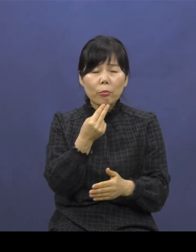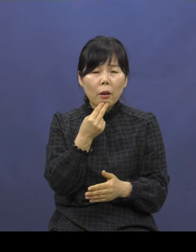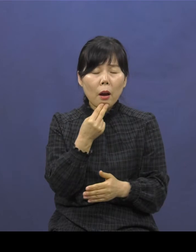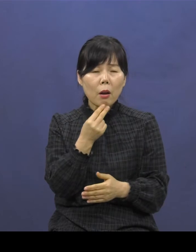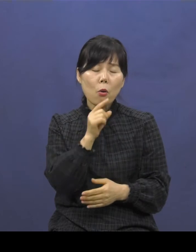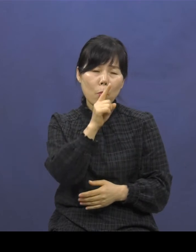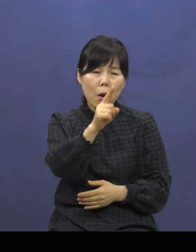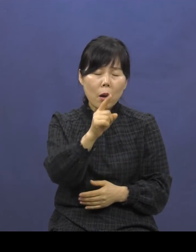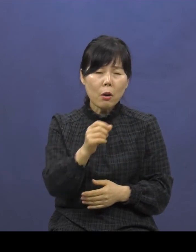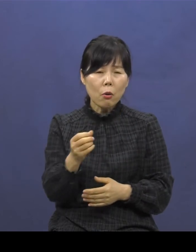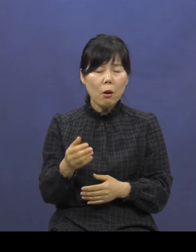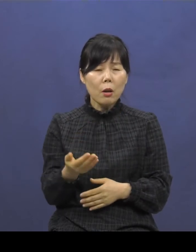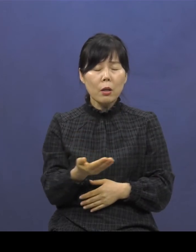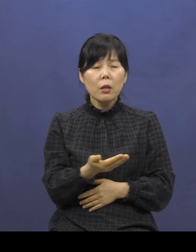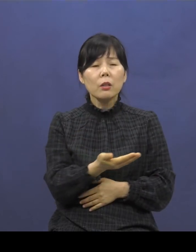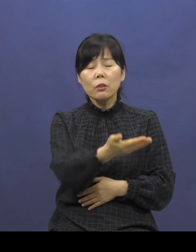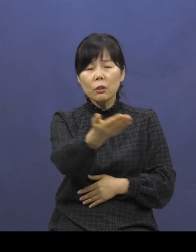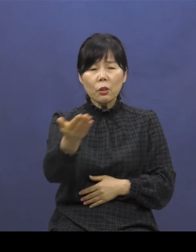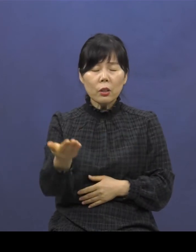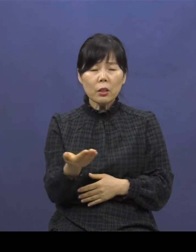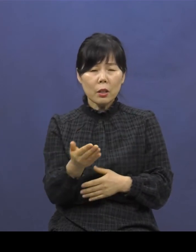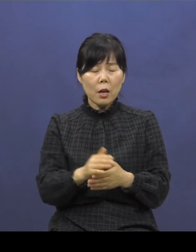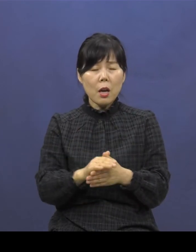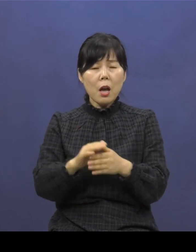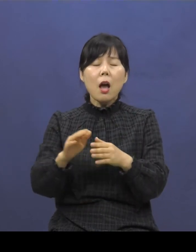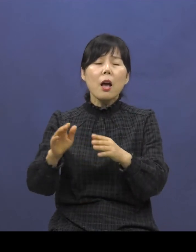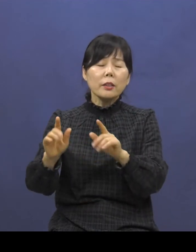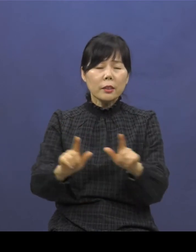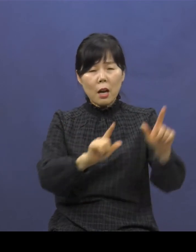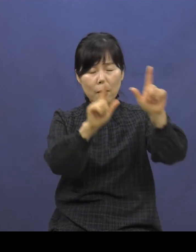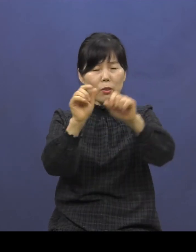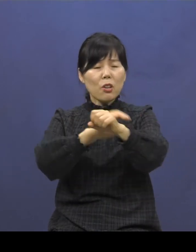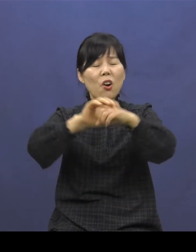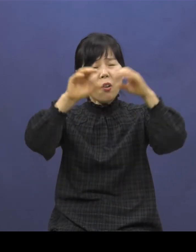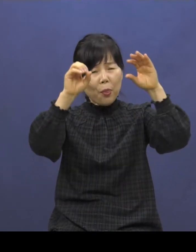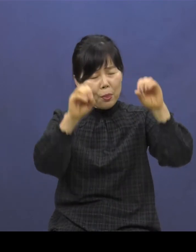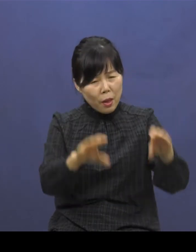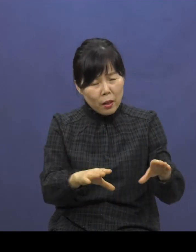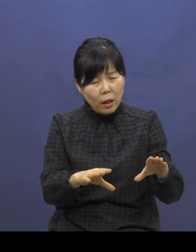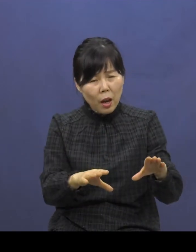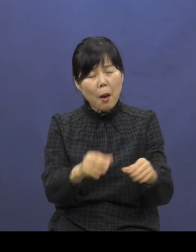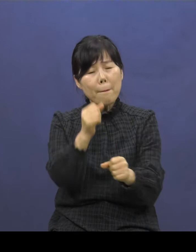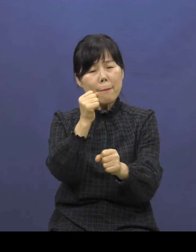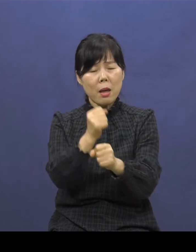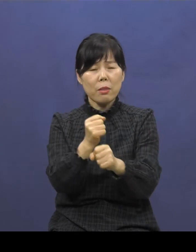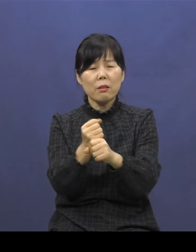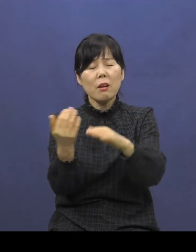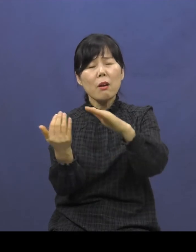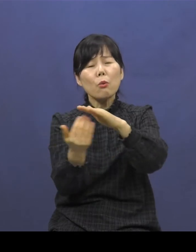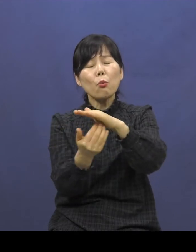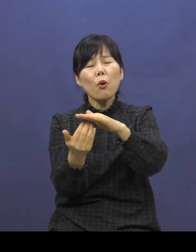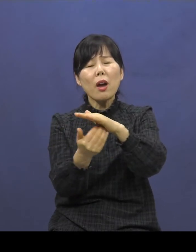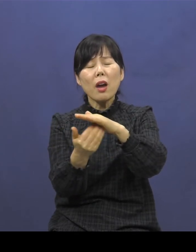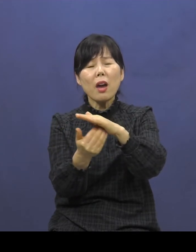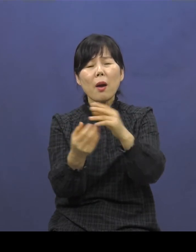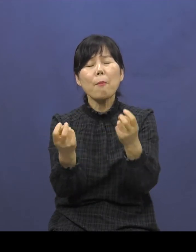부활이 없다고 말하면서 너의 삶을 헛것으로 만드는 계략을 가지고 있다, 이걸 고발하고 있는